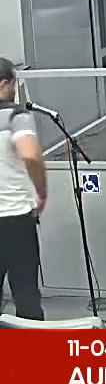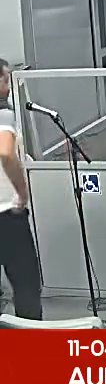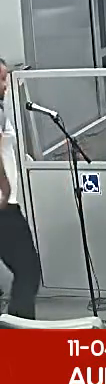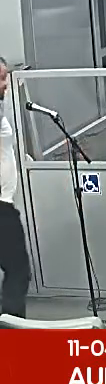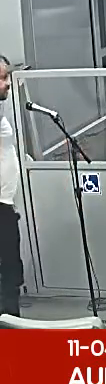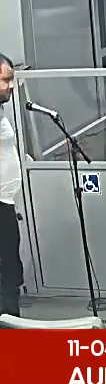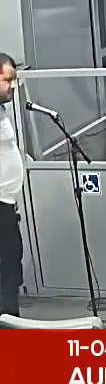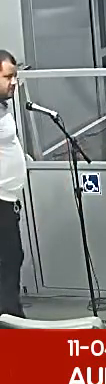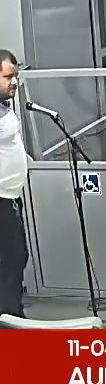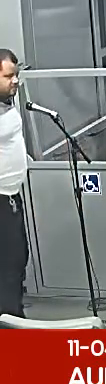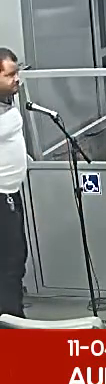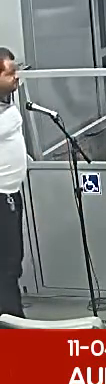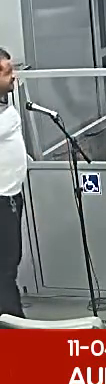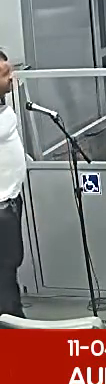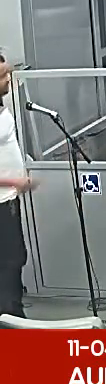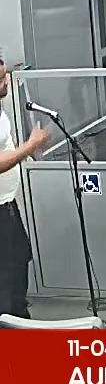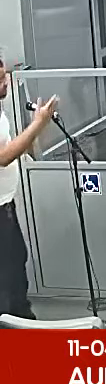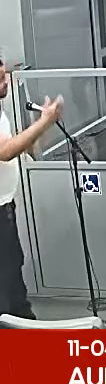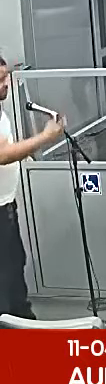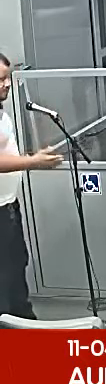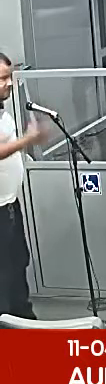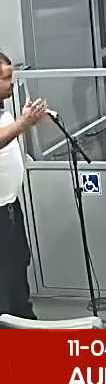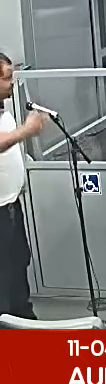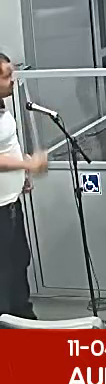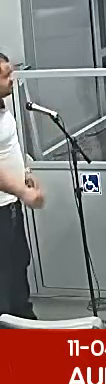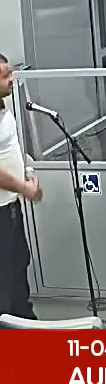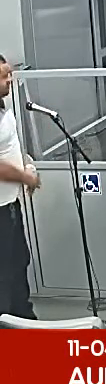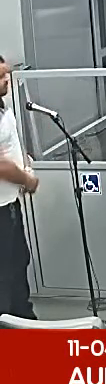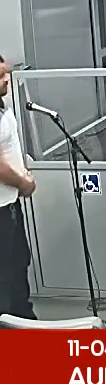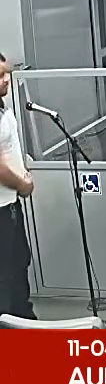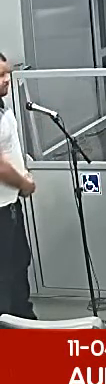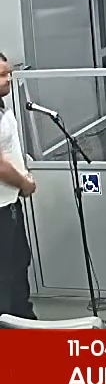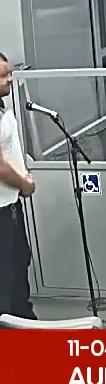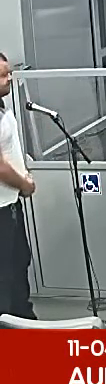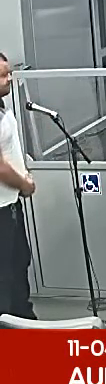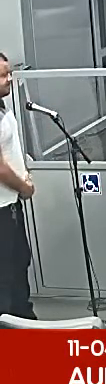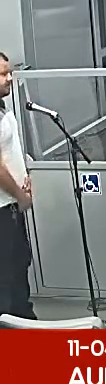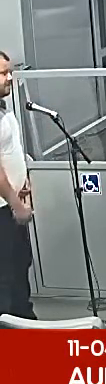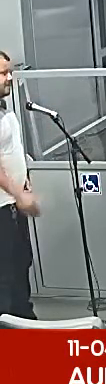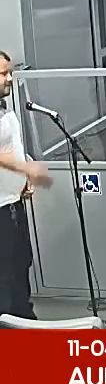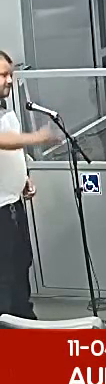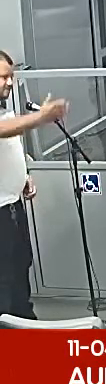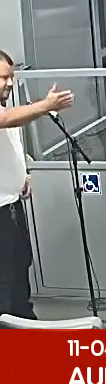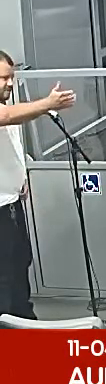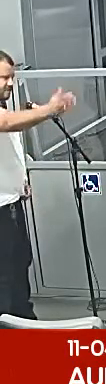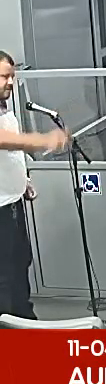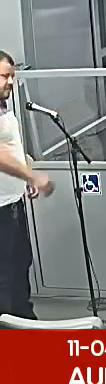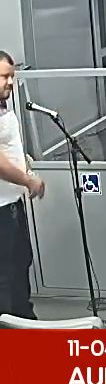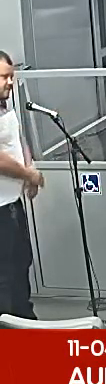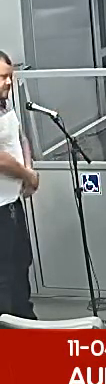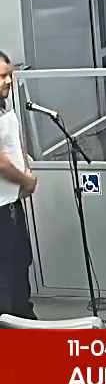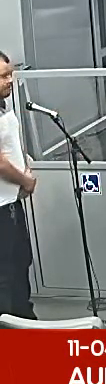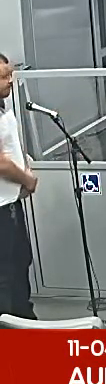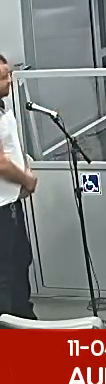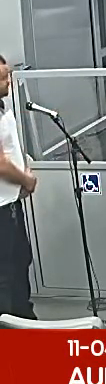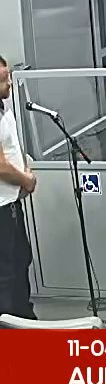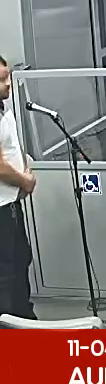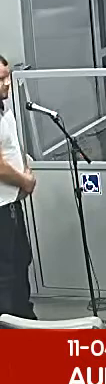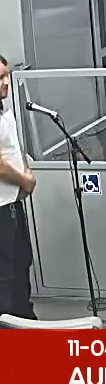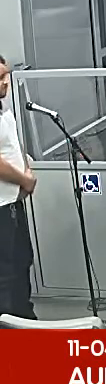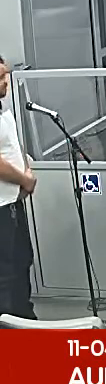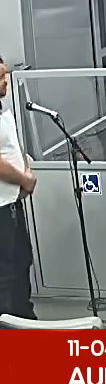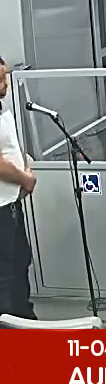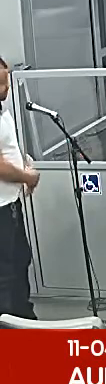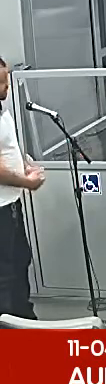boa tarde a todos me agradecer o deputado pelo convite feito ao município né está presente agora gerente da paulo de